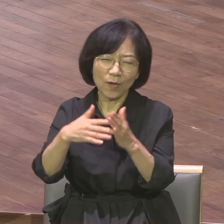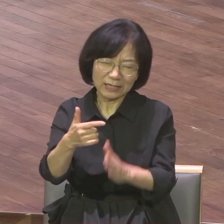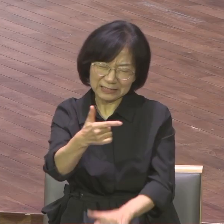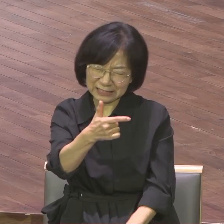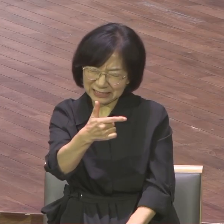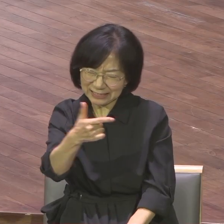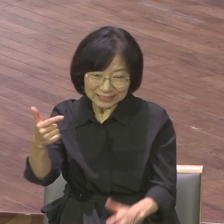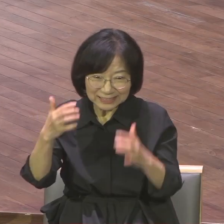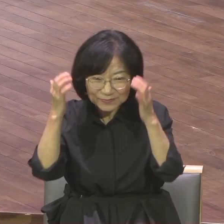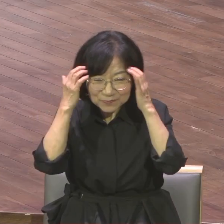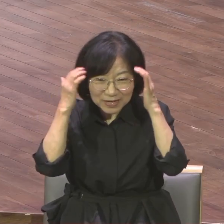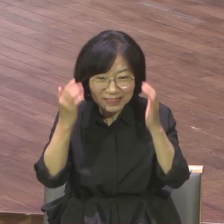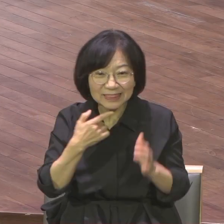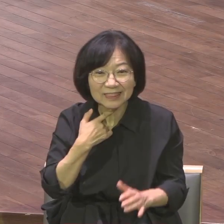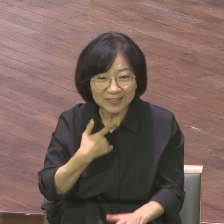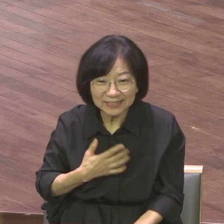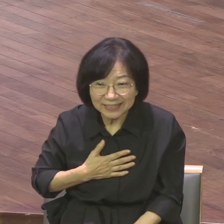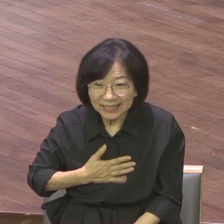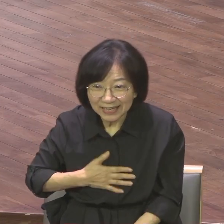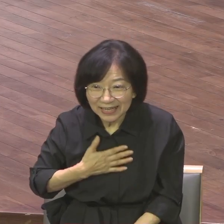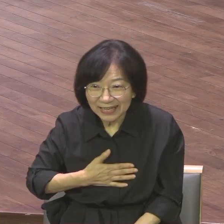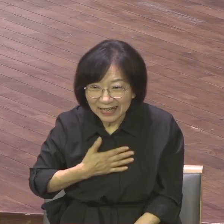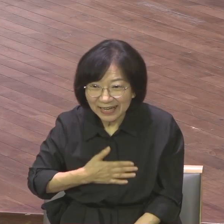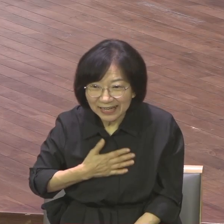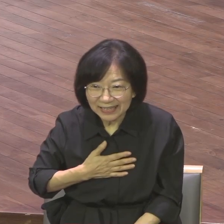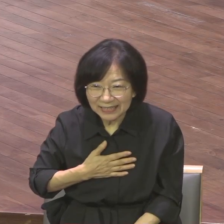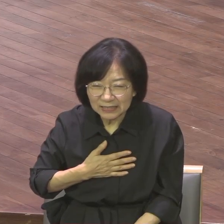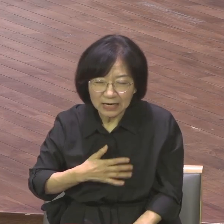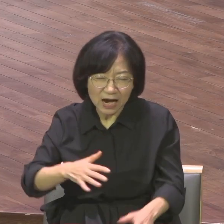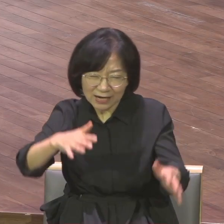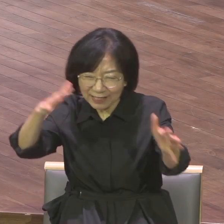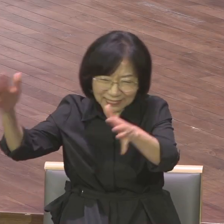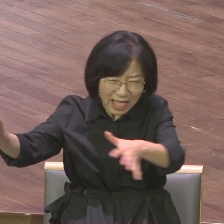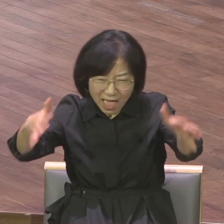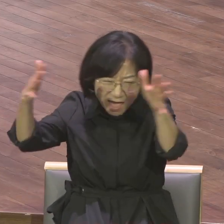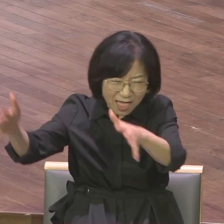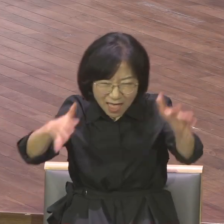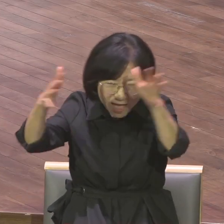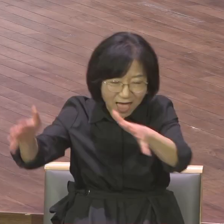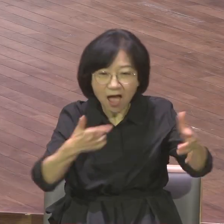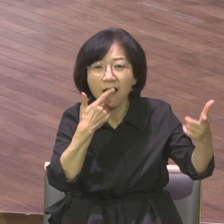엄청난 영적인 큰 태풍이 왔습니다.